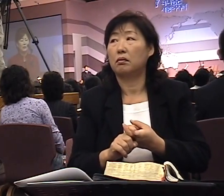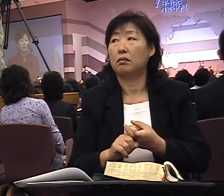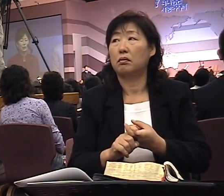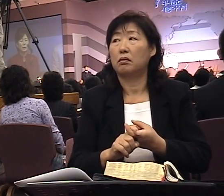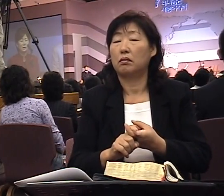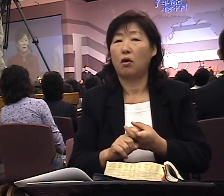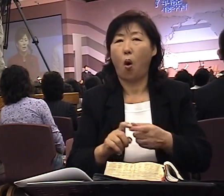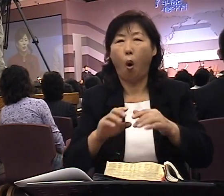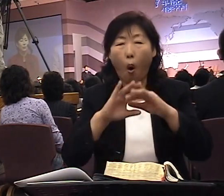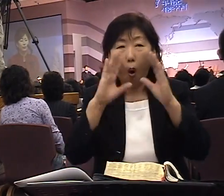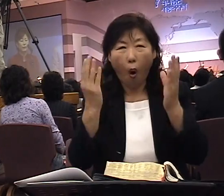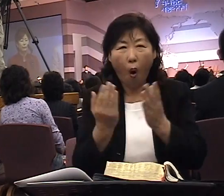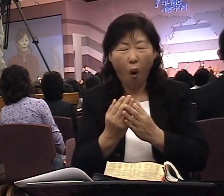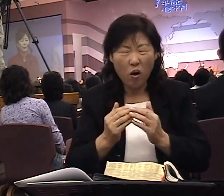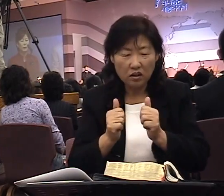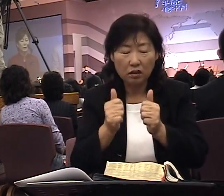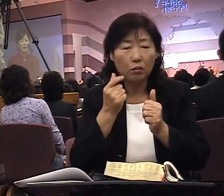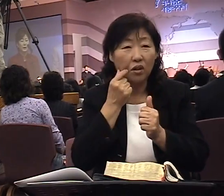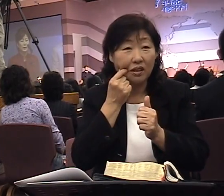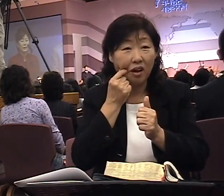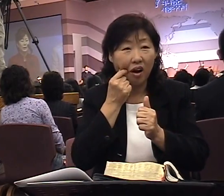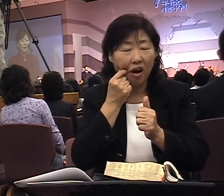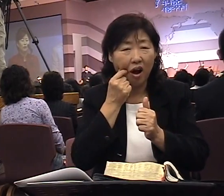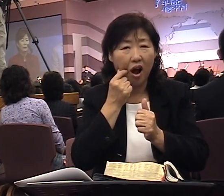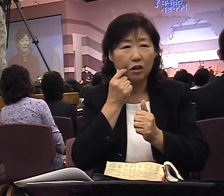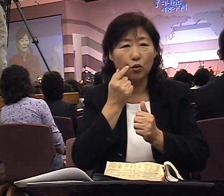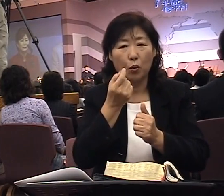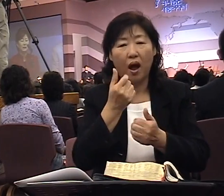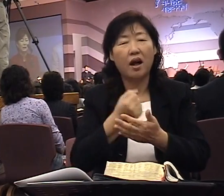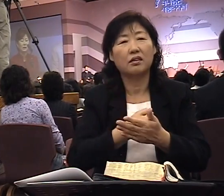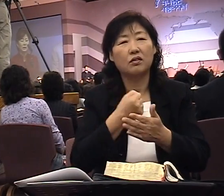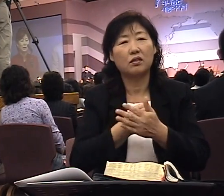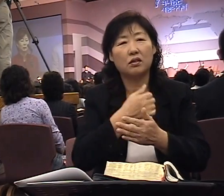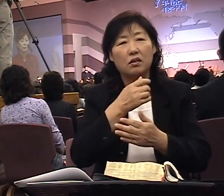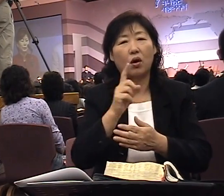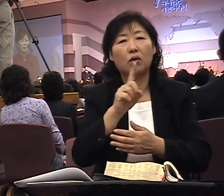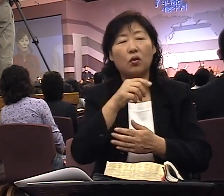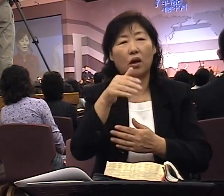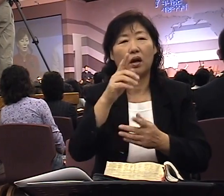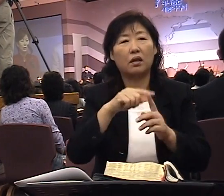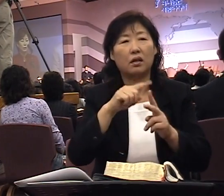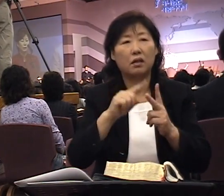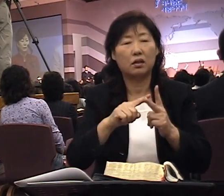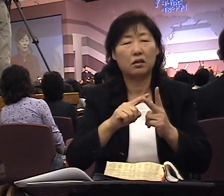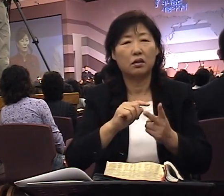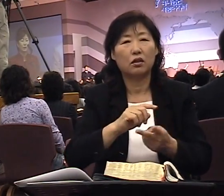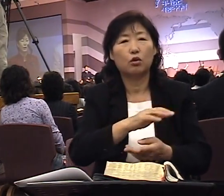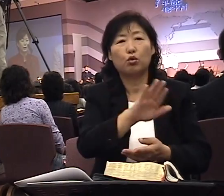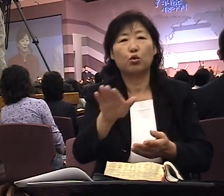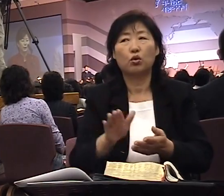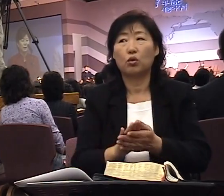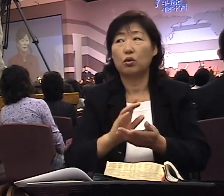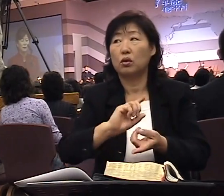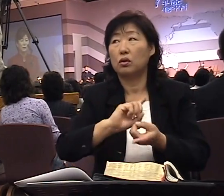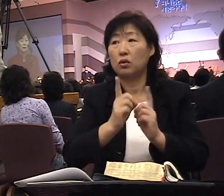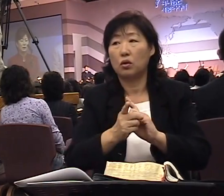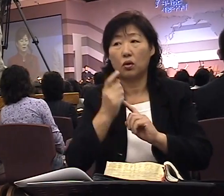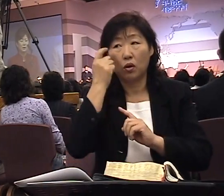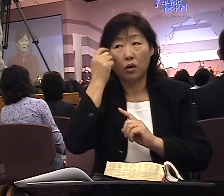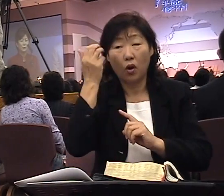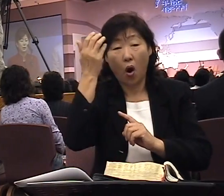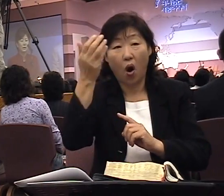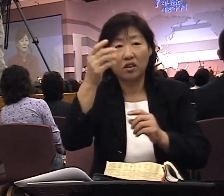본신을 다하지 못해서 아쉬울 뿐이고요. 그러나 어디를 가든지 우리가 서로 영적인 교통이